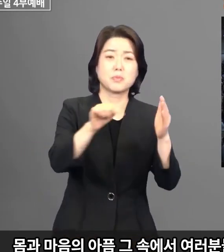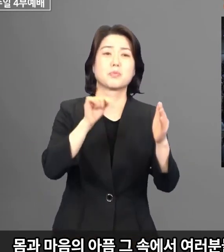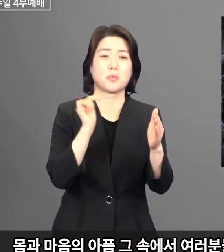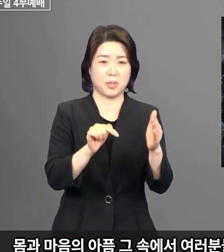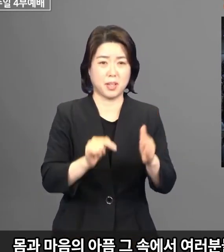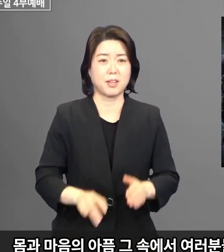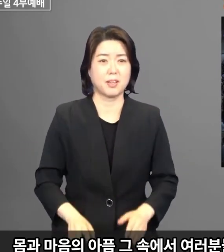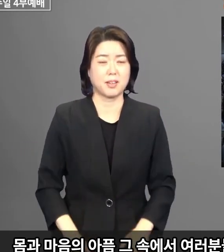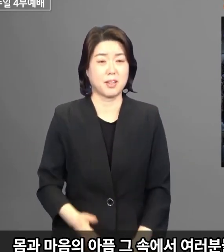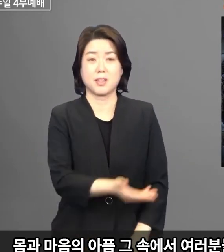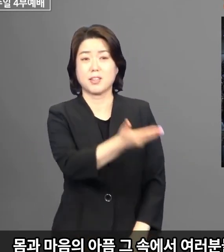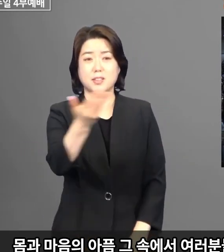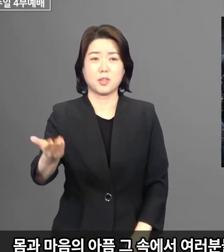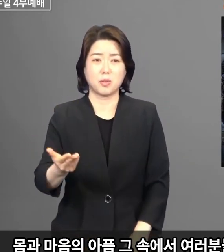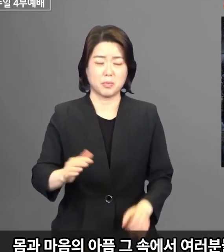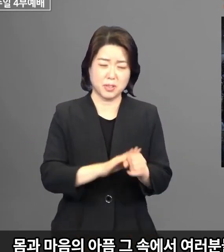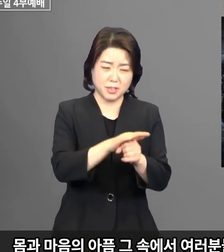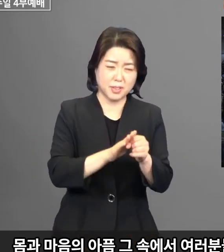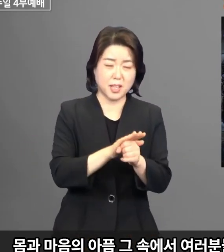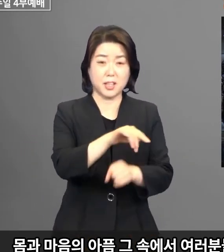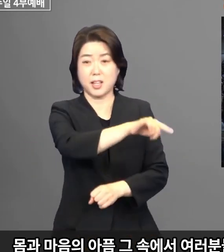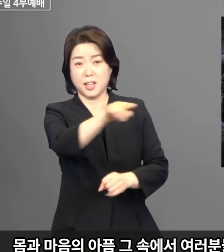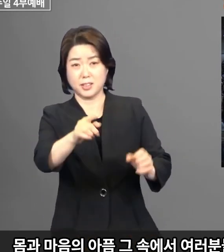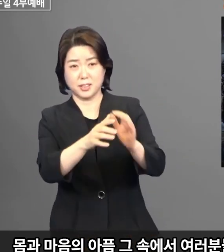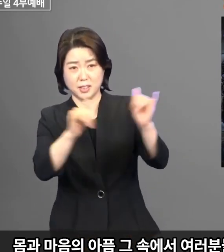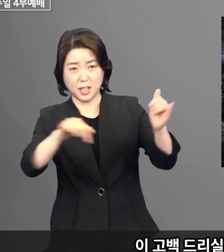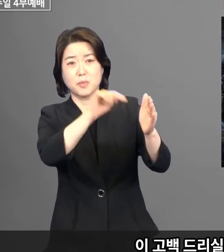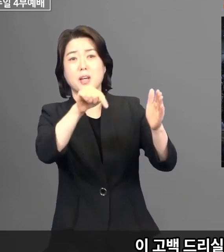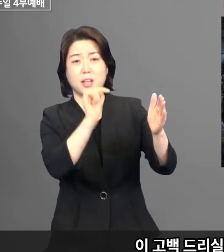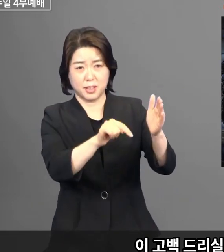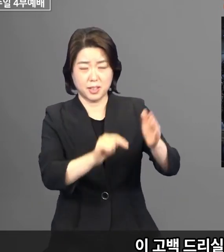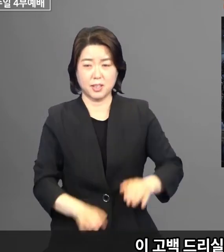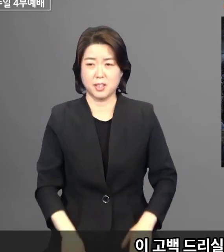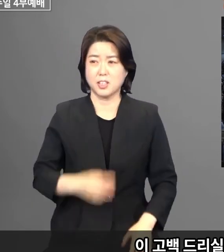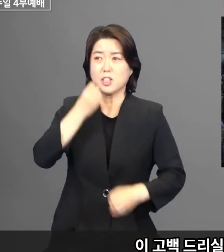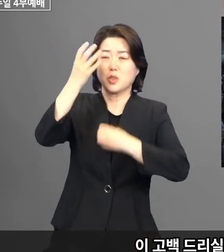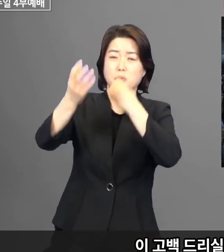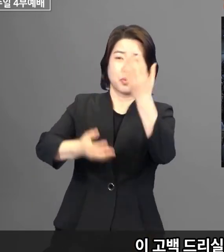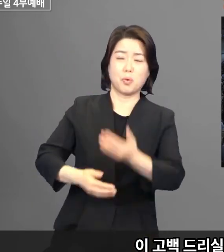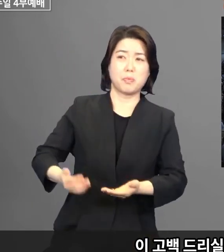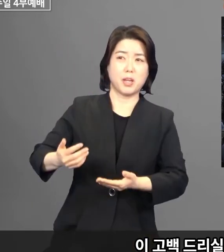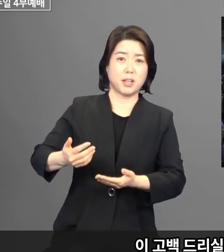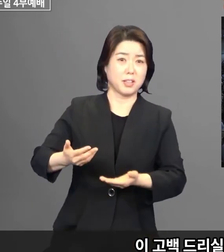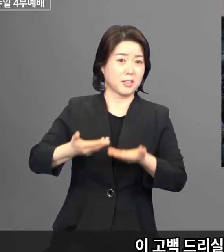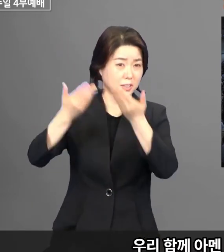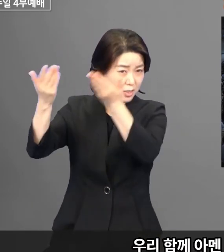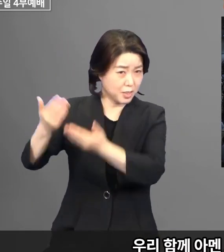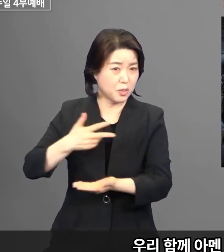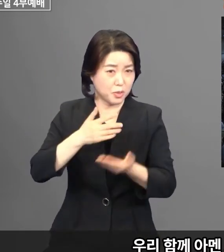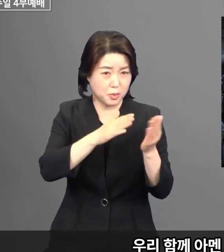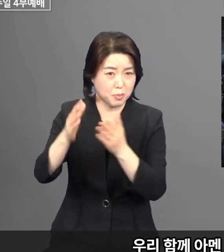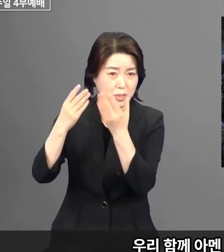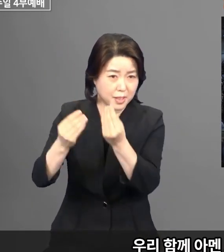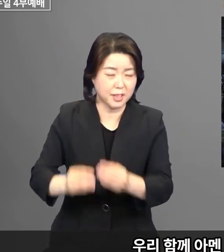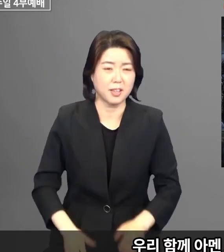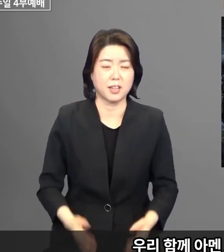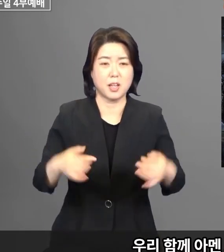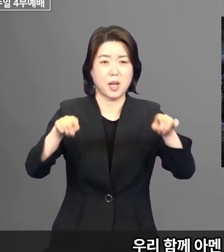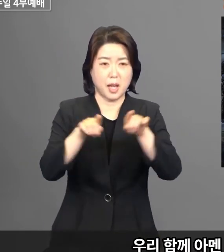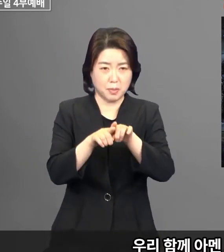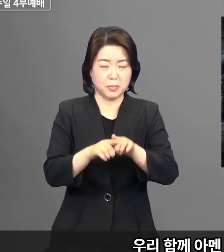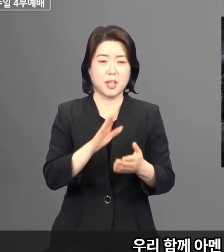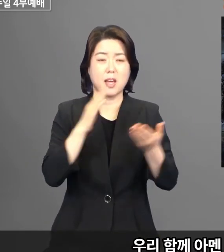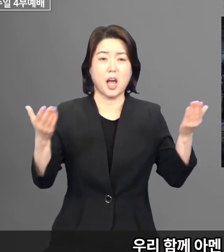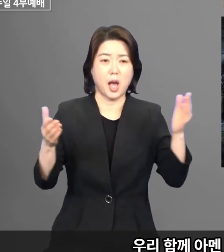속에서 여러분들이 사랑하는 이들의 그것들 안에서 이 고백 드리실 준비 되셨나요? 우리 함께